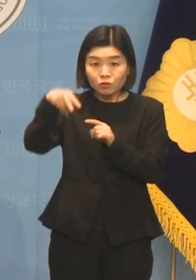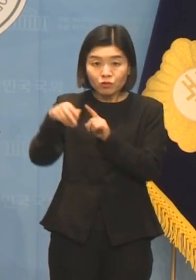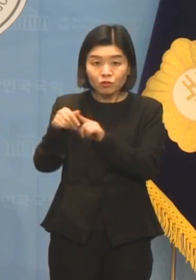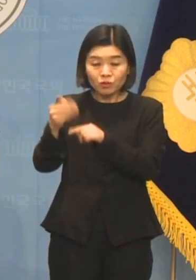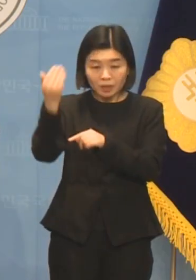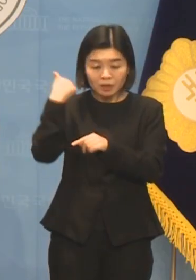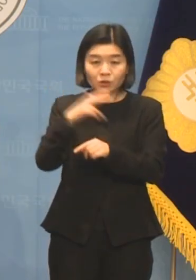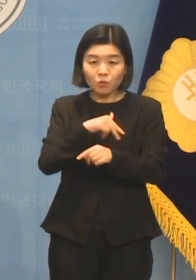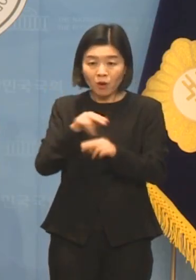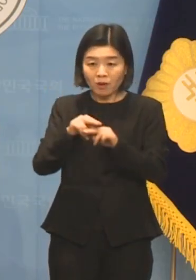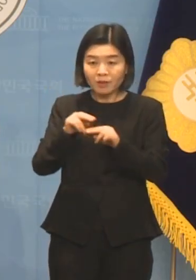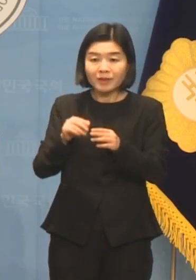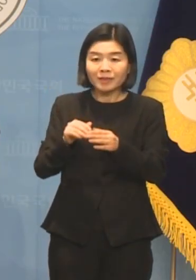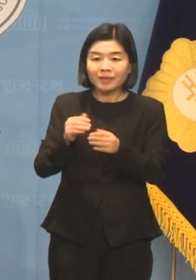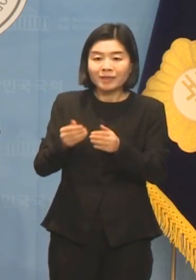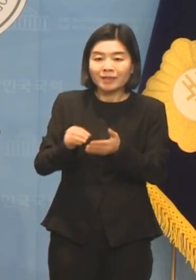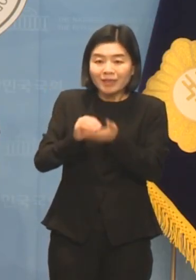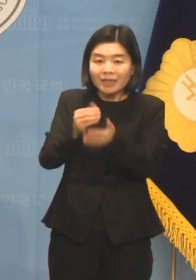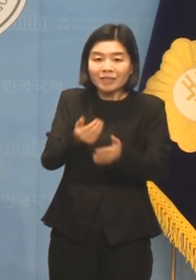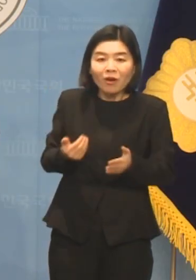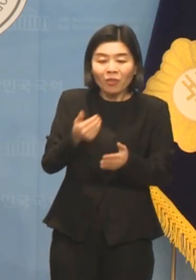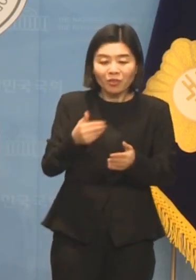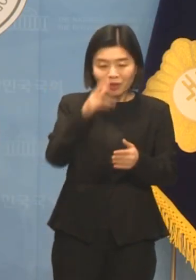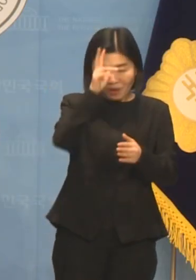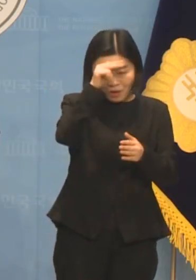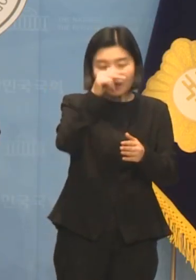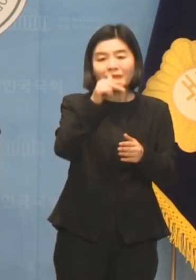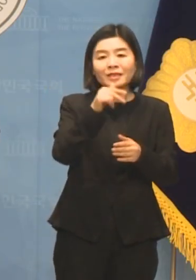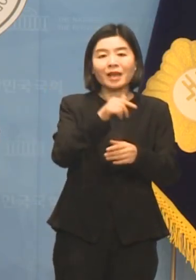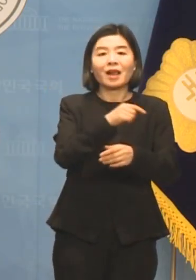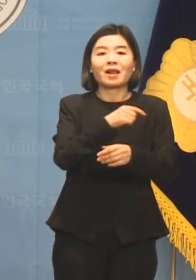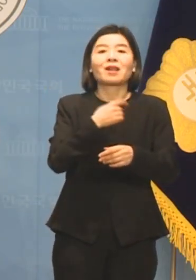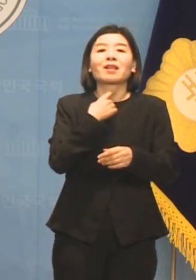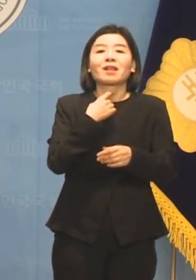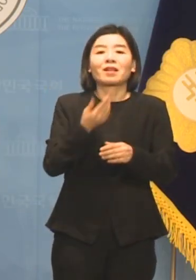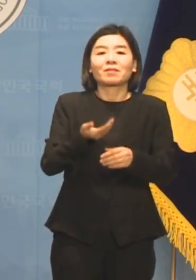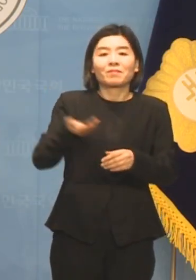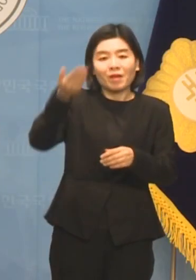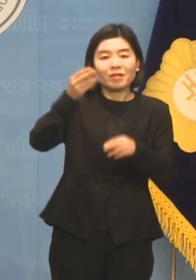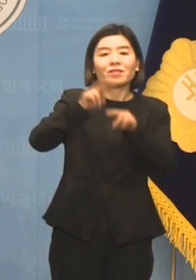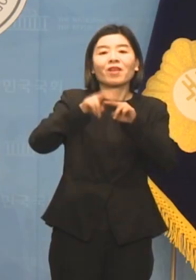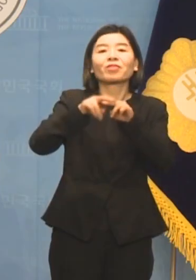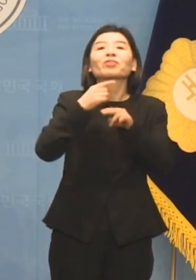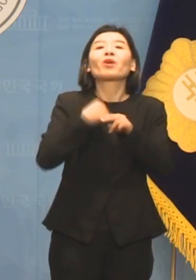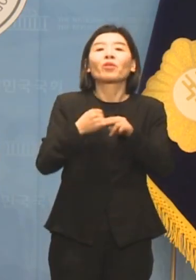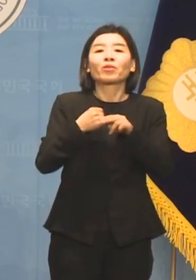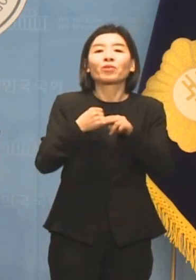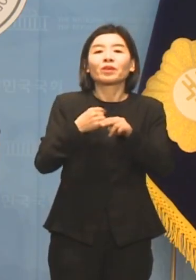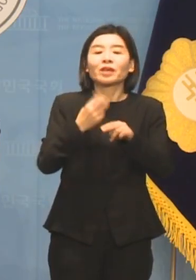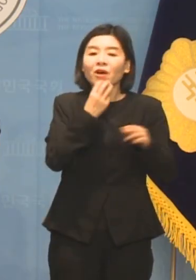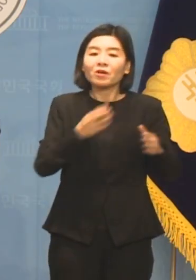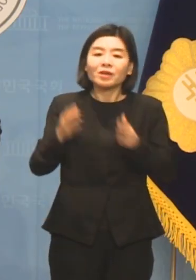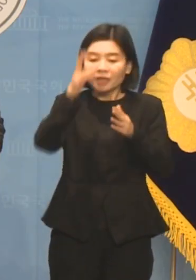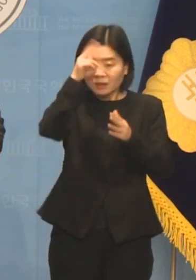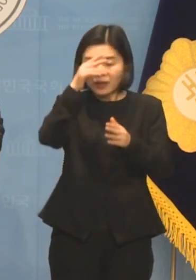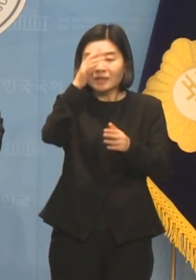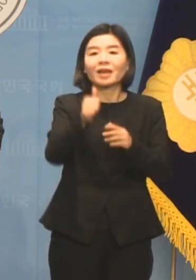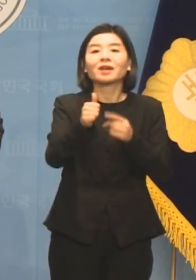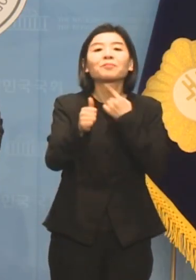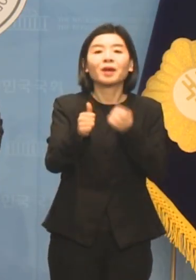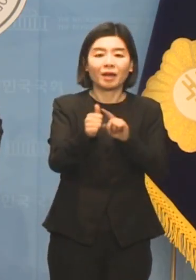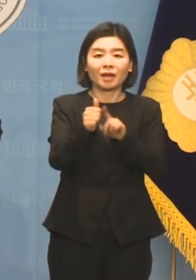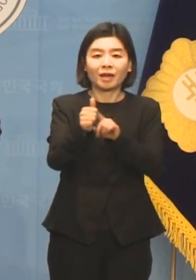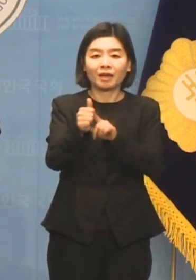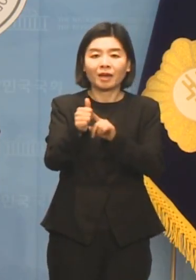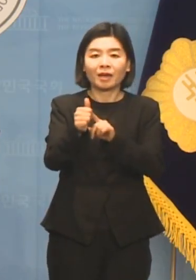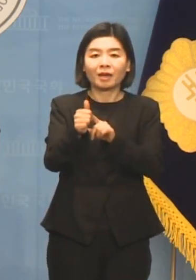계급으로는 넘버 2에 해당하는 치안 정감으로 경기경찰청장을 역임한 바 있습니다. 관련 신고가